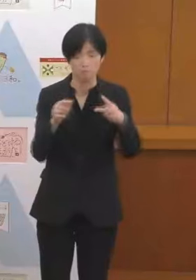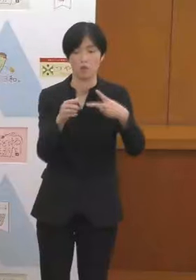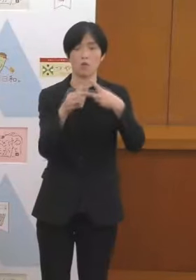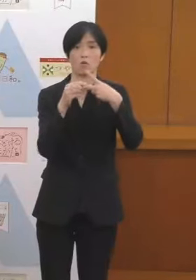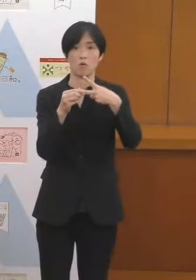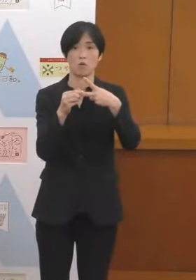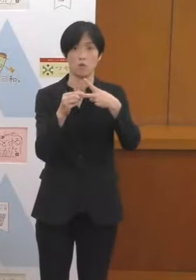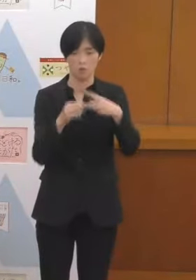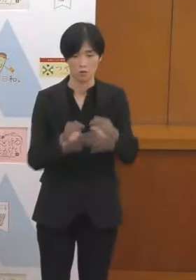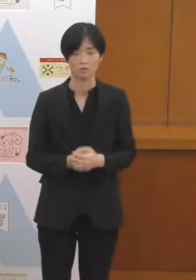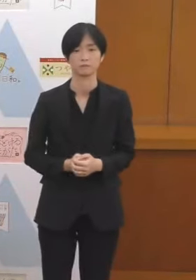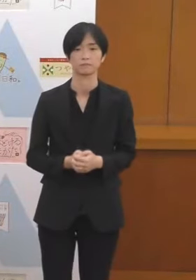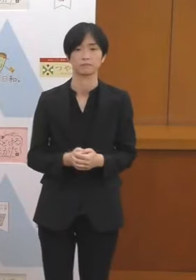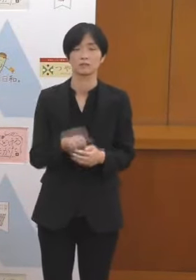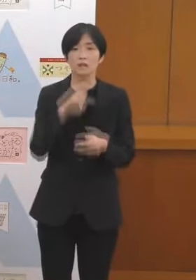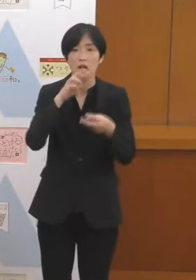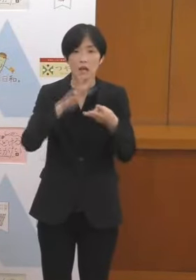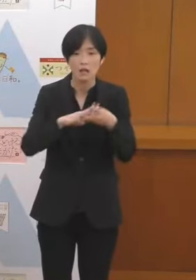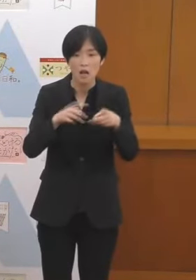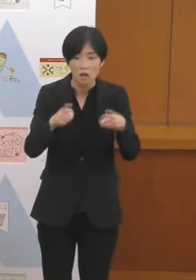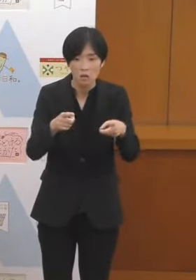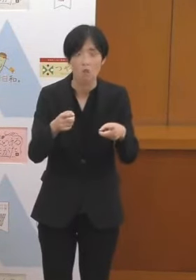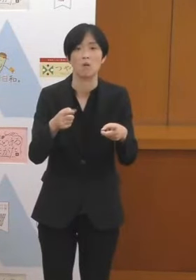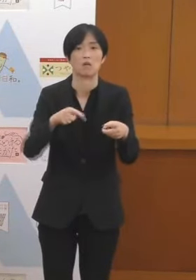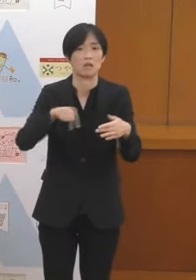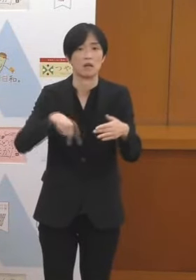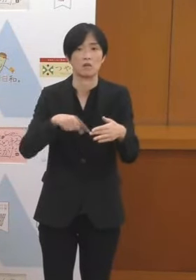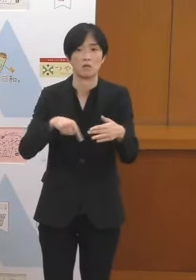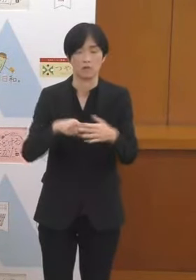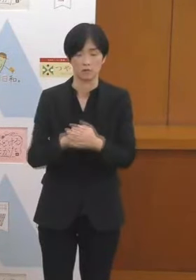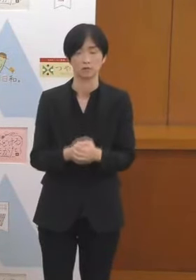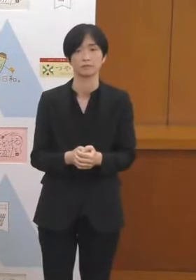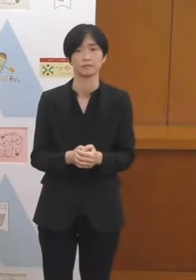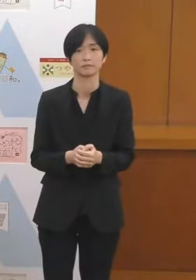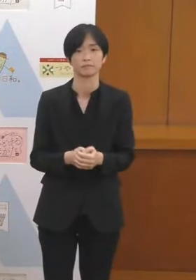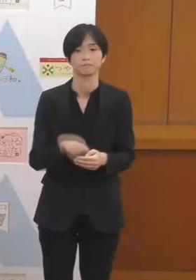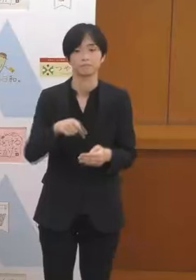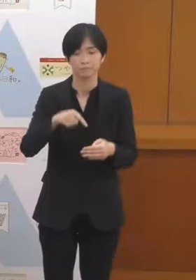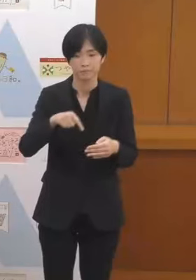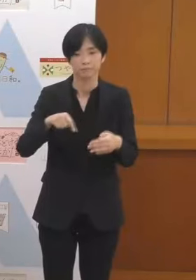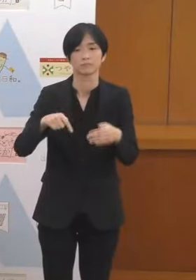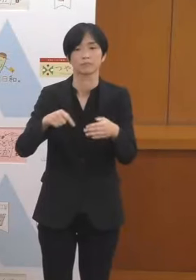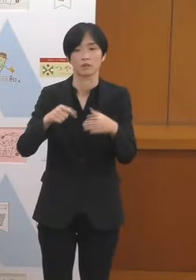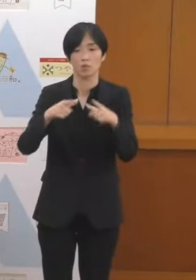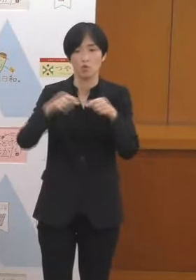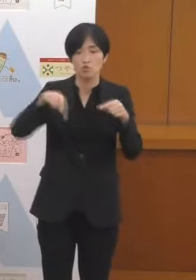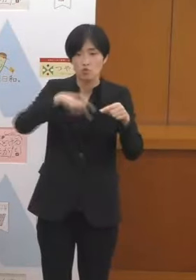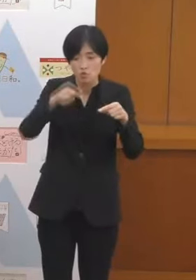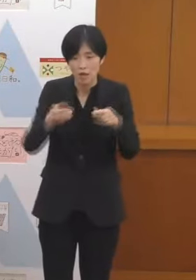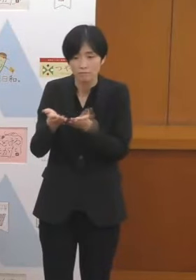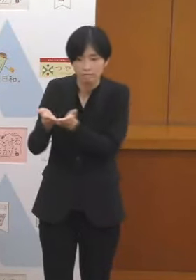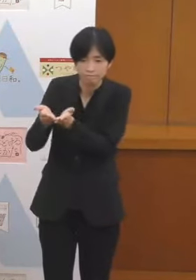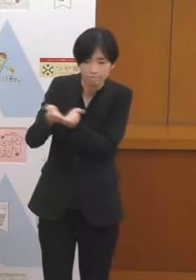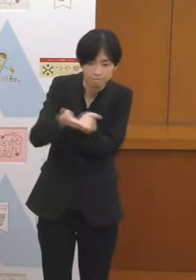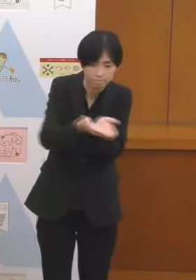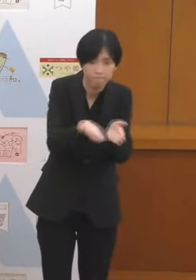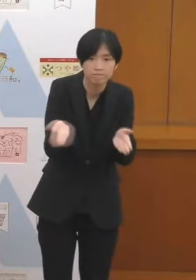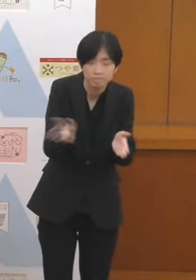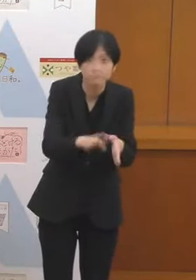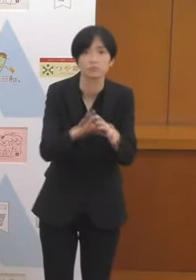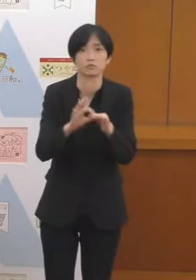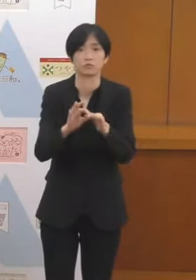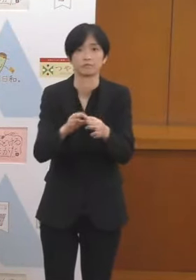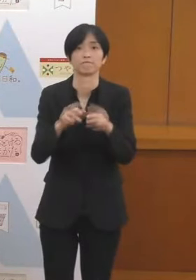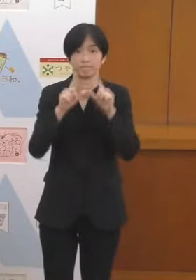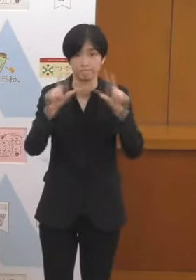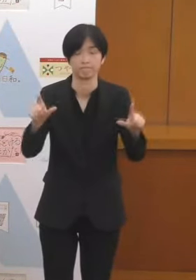はやはり坂田港なんですけども坂田公への内行航路の解説についてであります